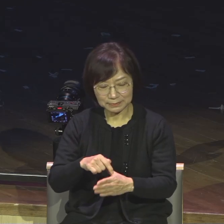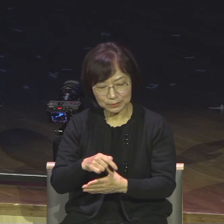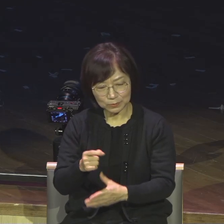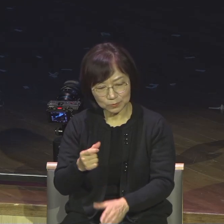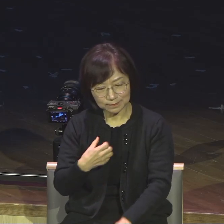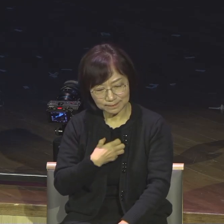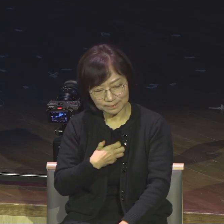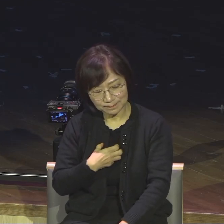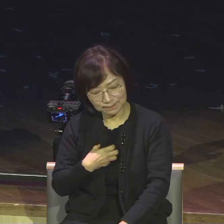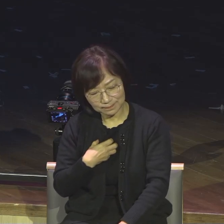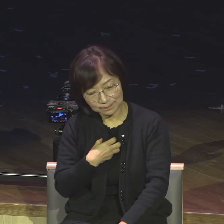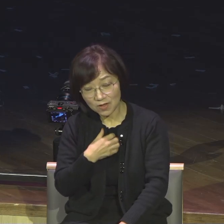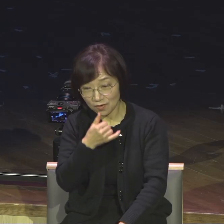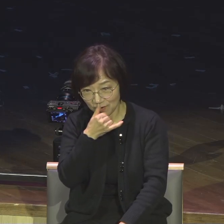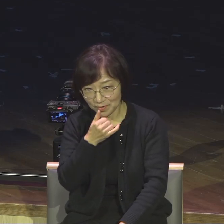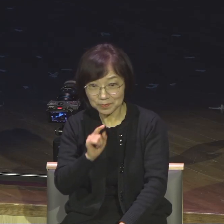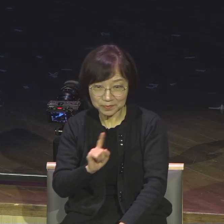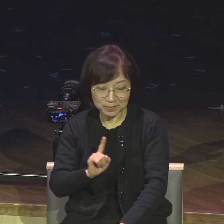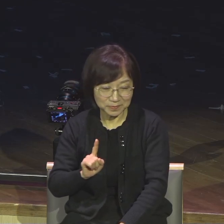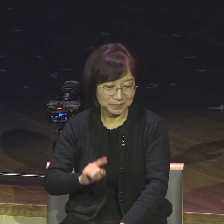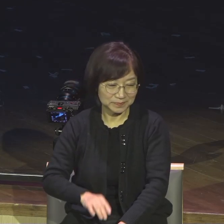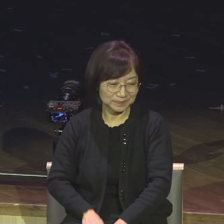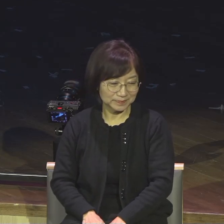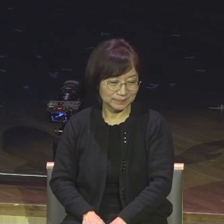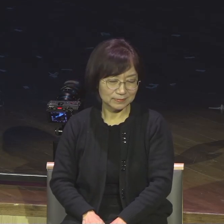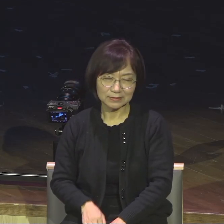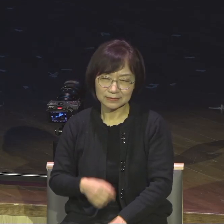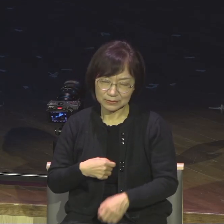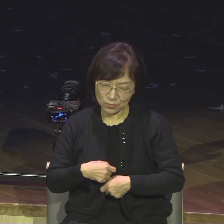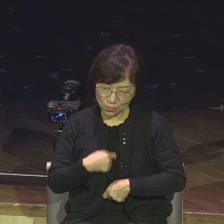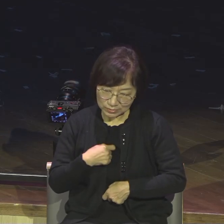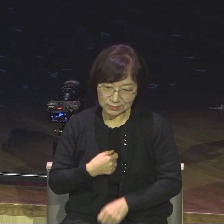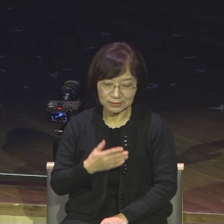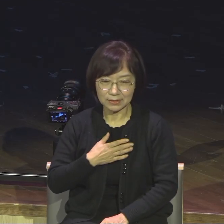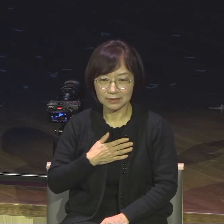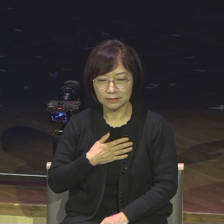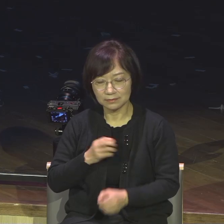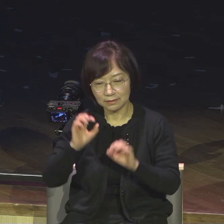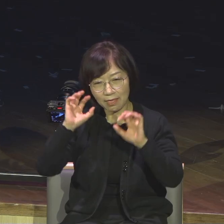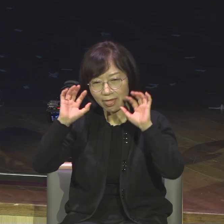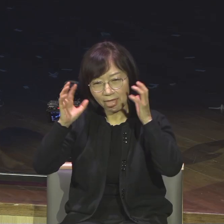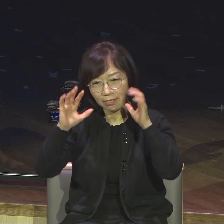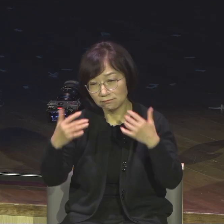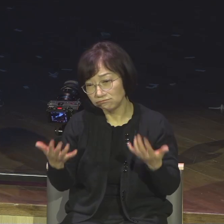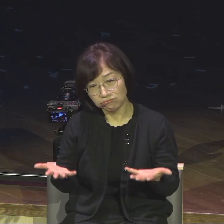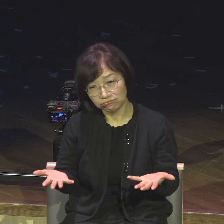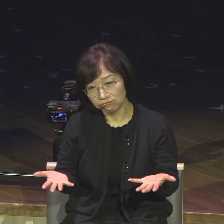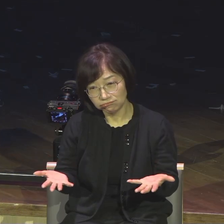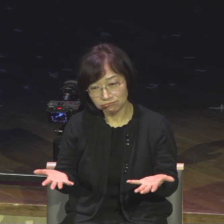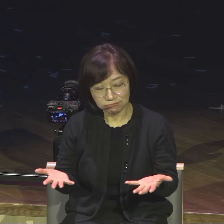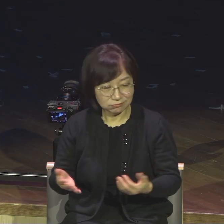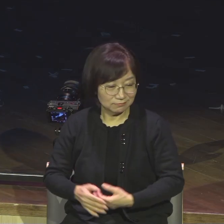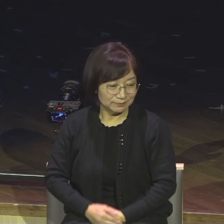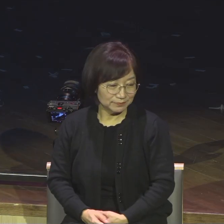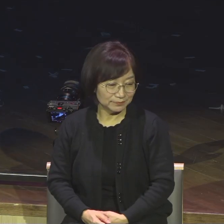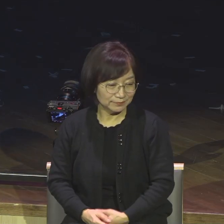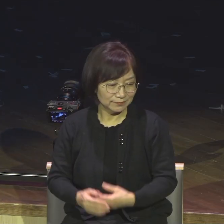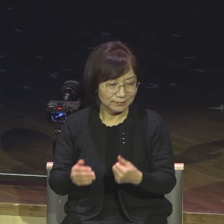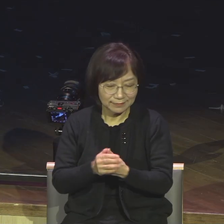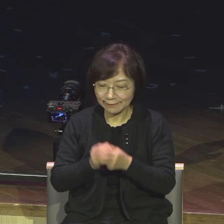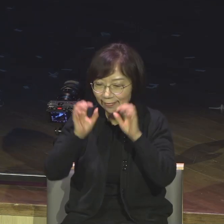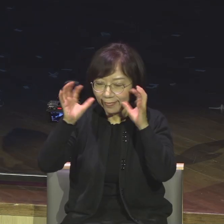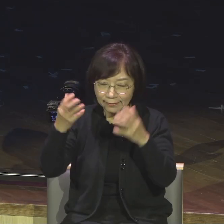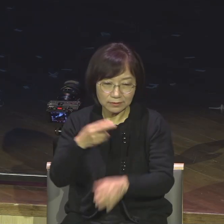있었단다. 사실 나에게는 아이가 없었어. 그래서